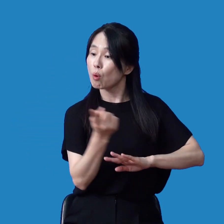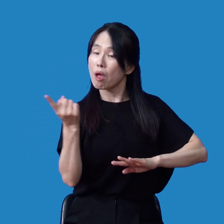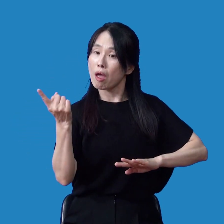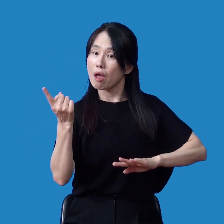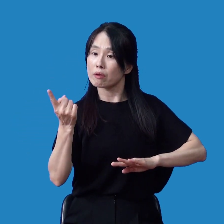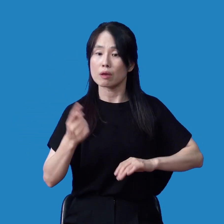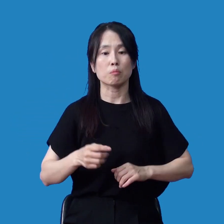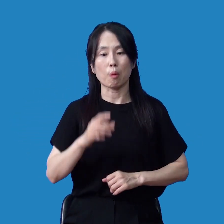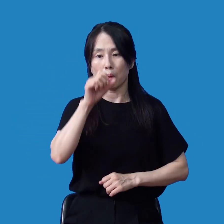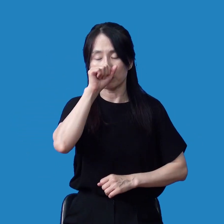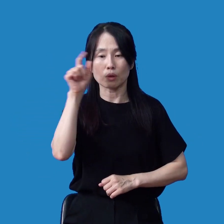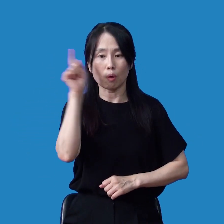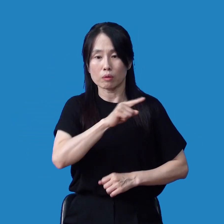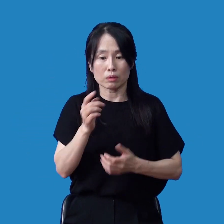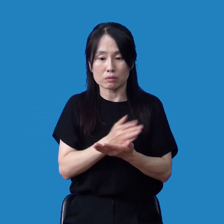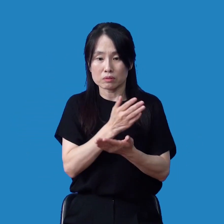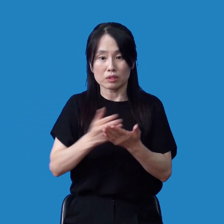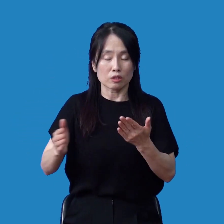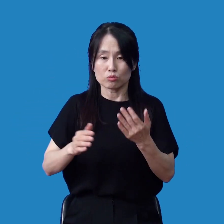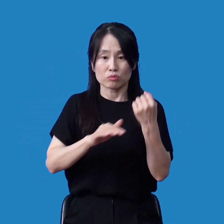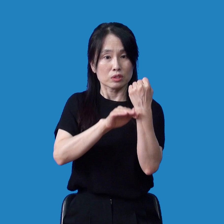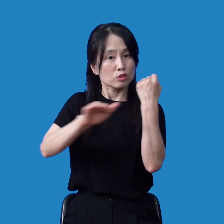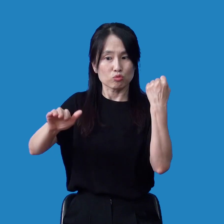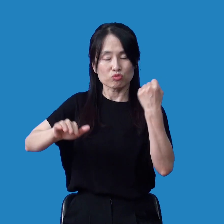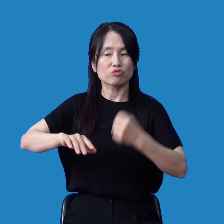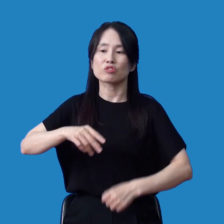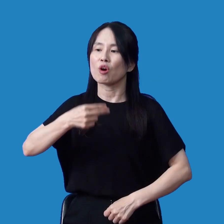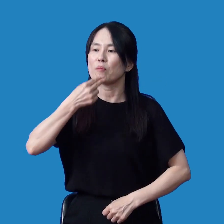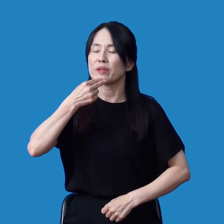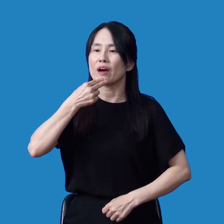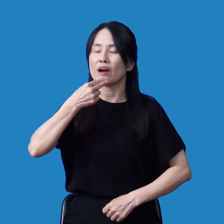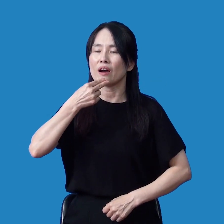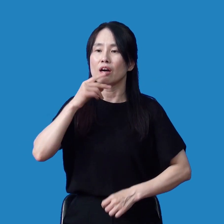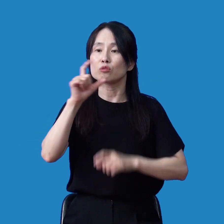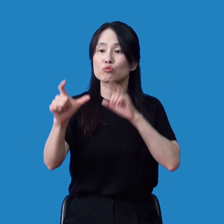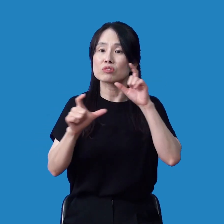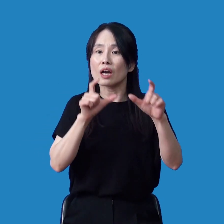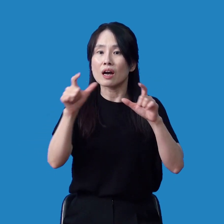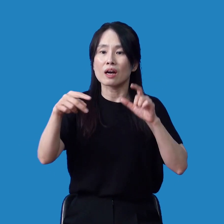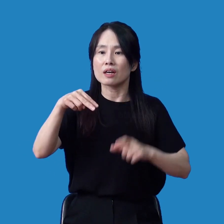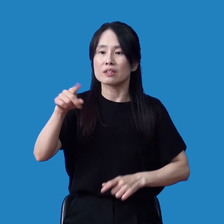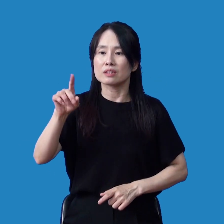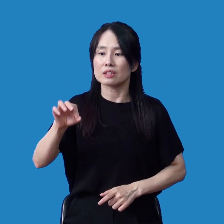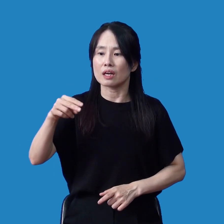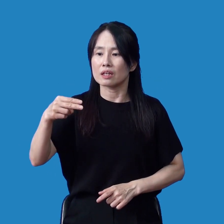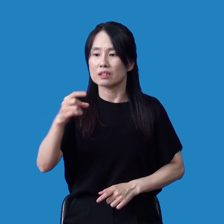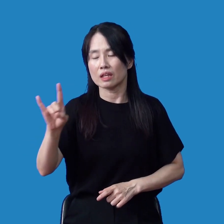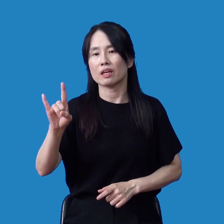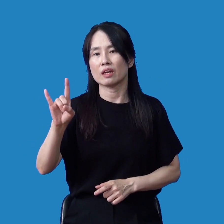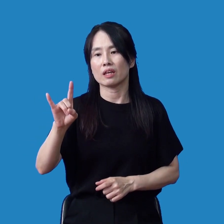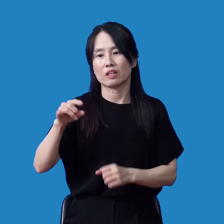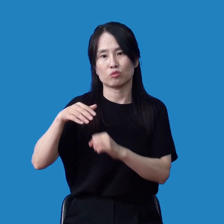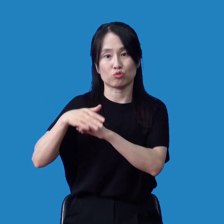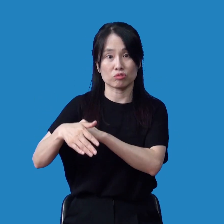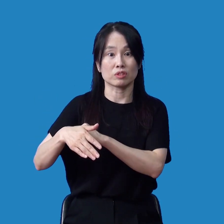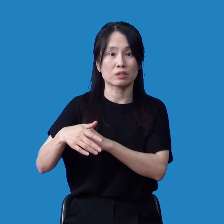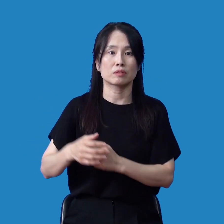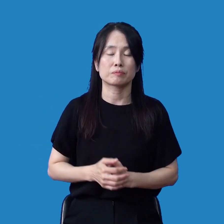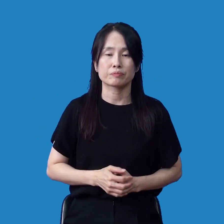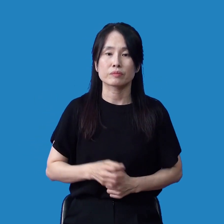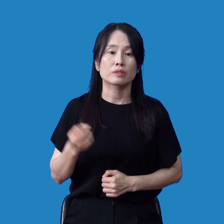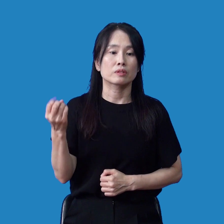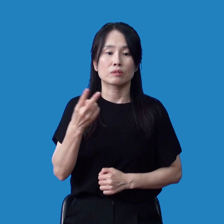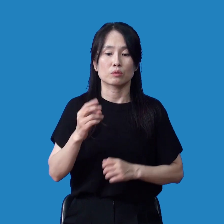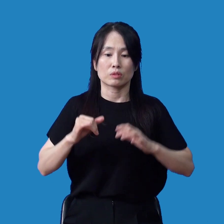무슨 선악을 나누는 어떤 절대적인 기준은 있을 수가 없다 하는 것이 상대주의입니다. 또 이